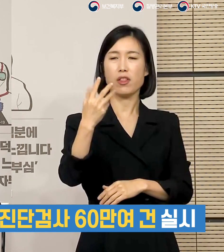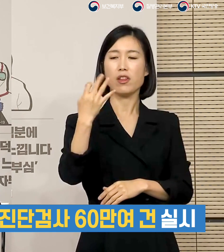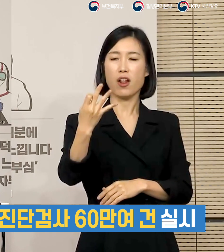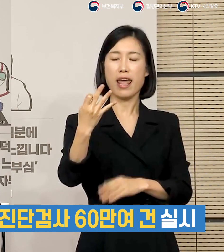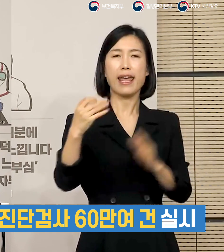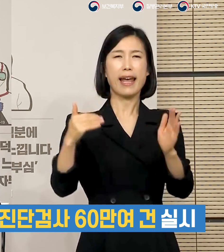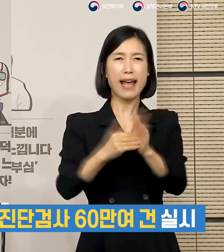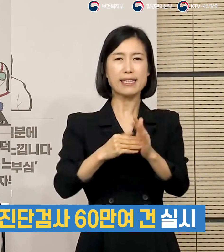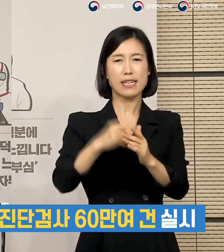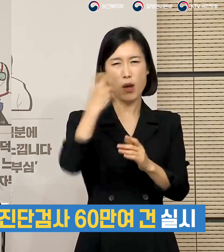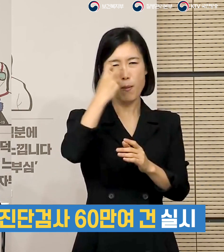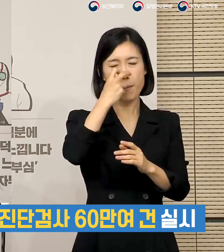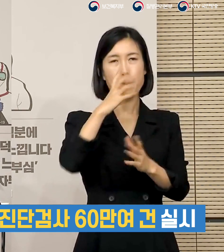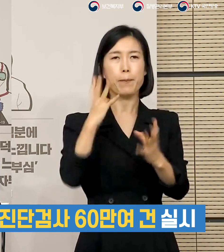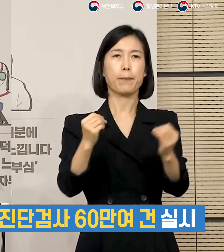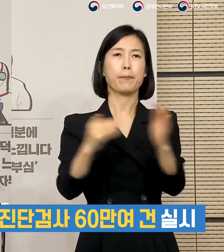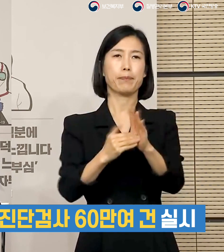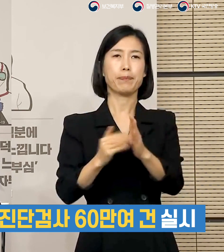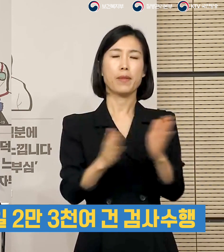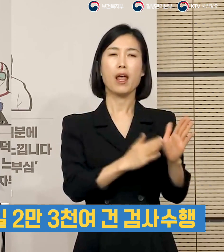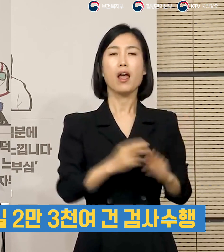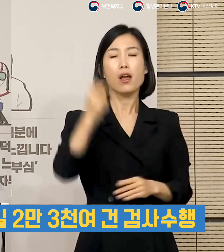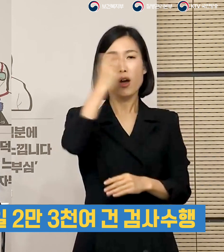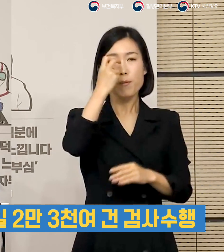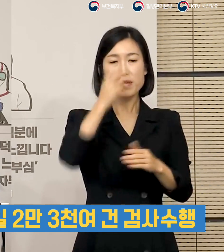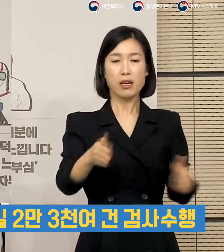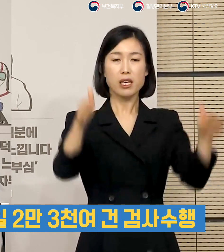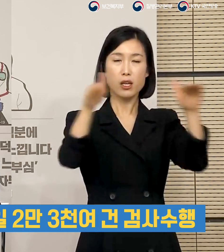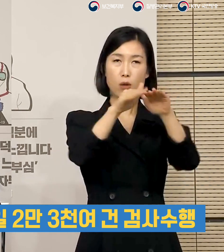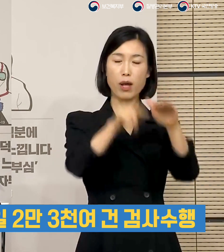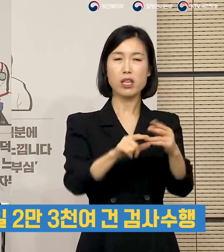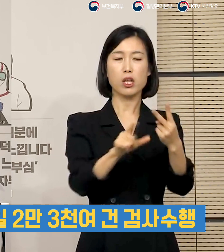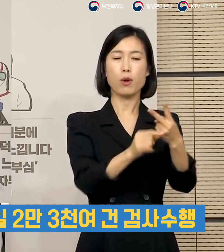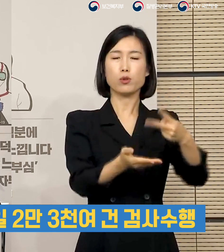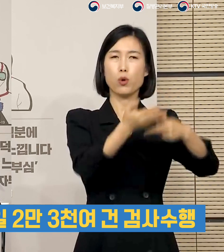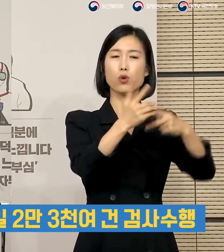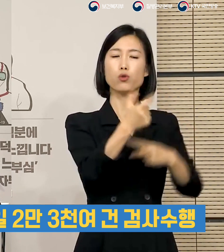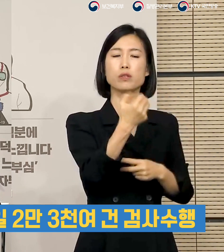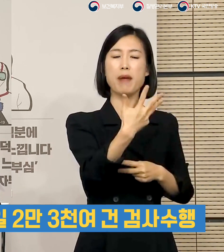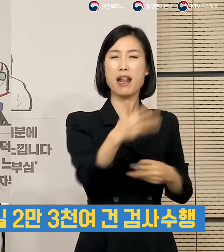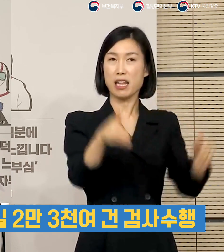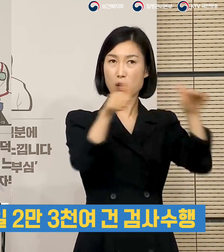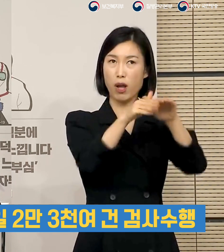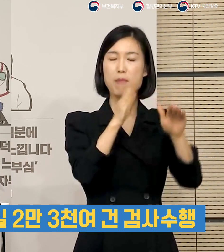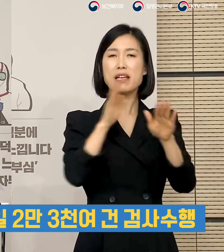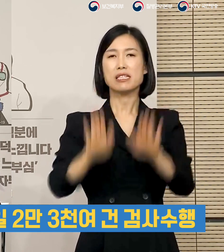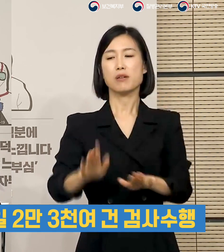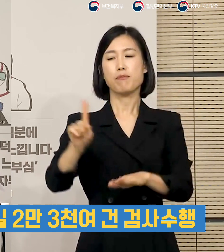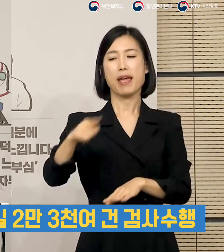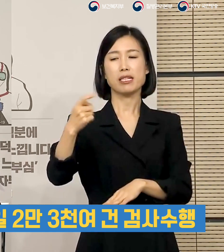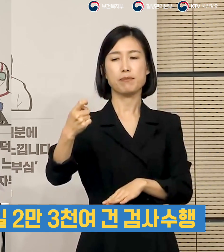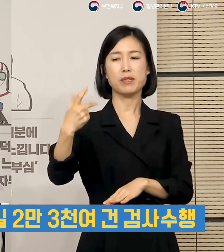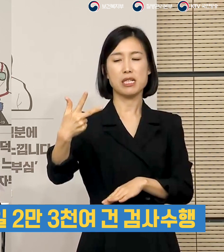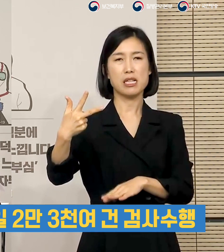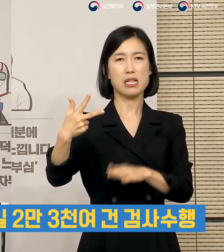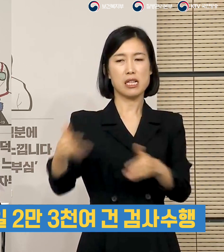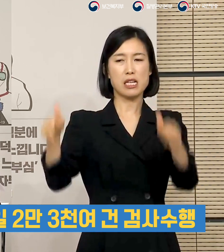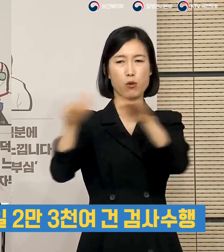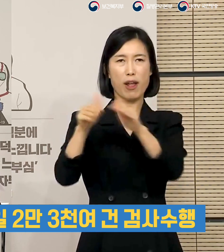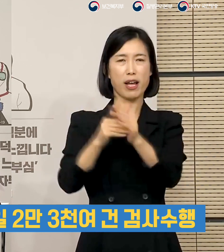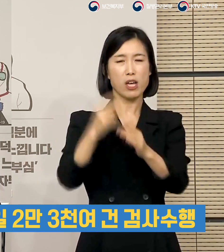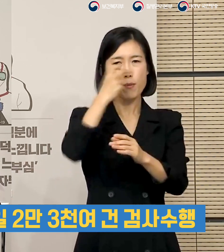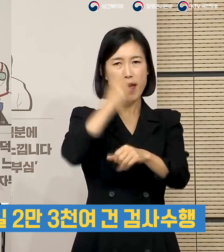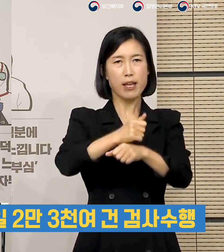8,614건을 실시하였습니다. 검사 기간도 2월 초 68개 기관에서 현재 117개 기관으로